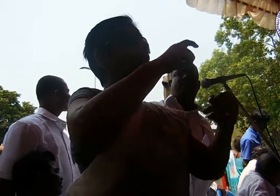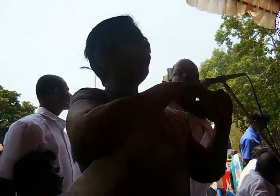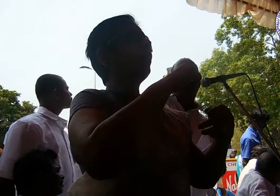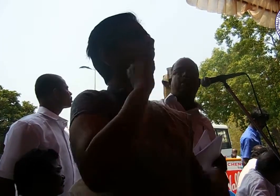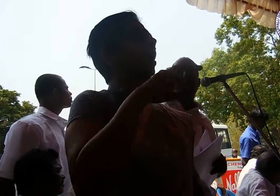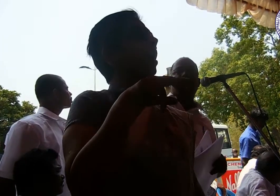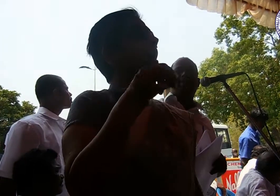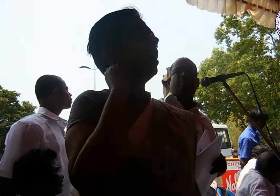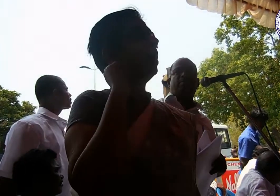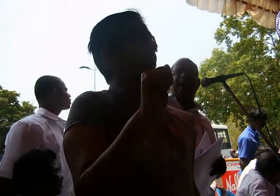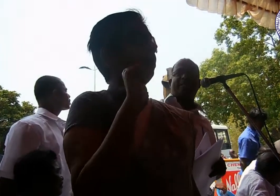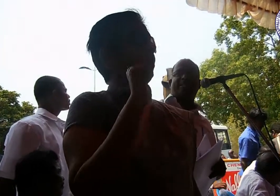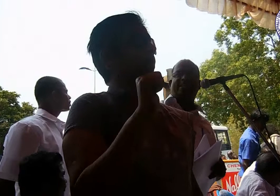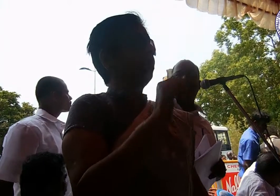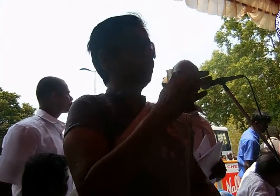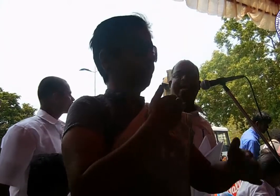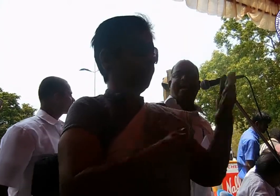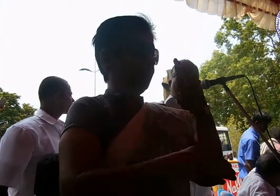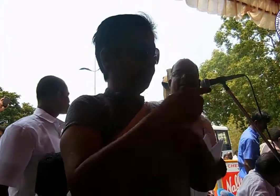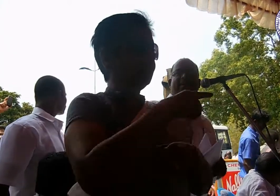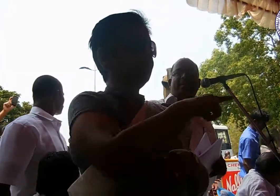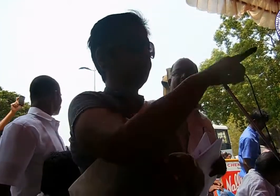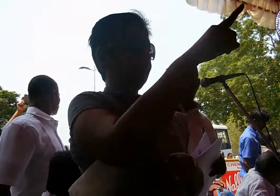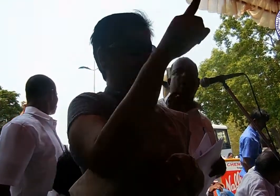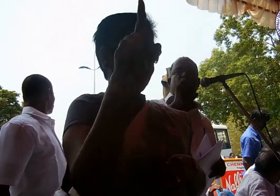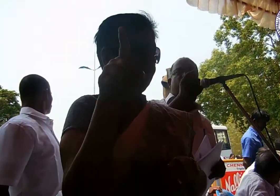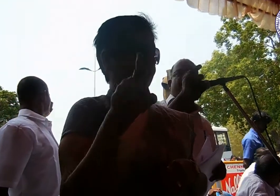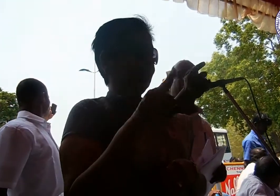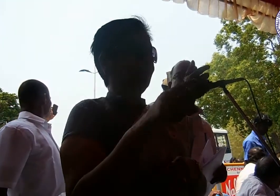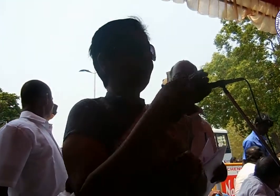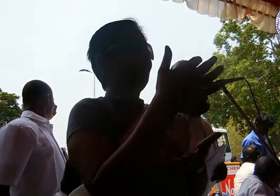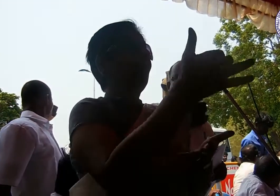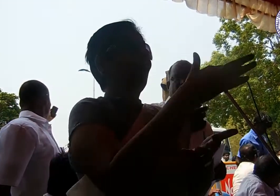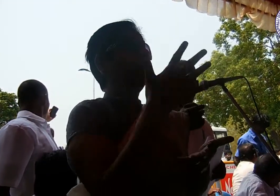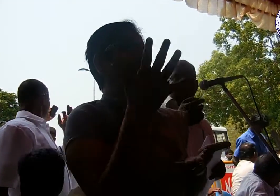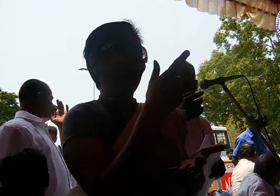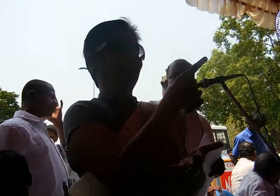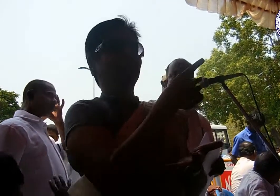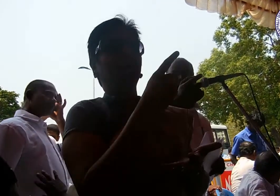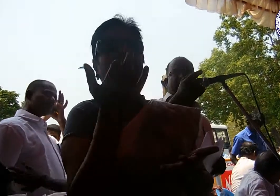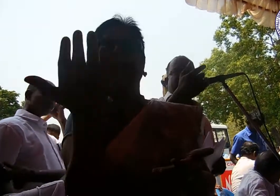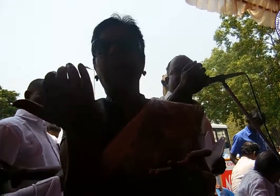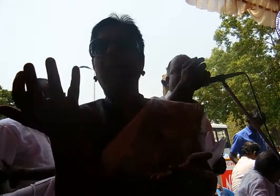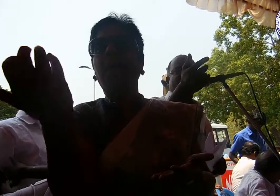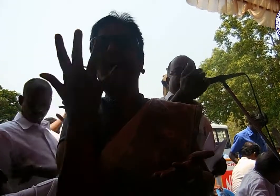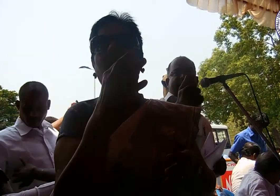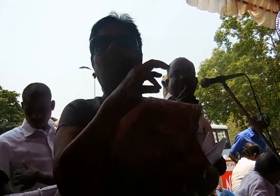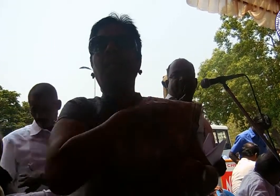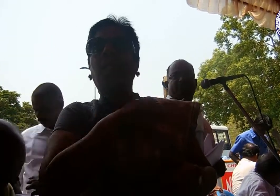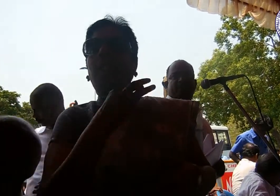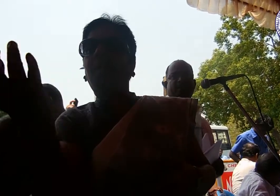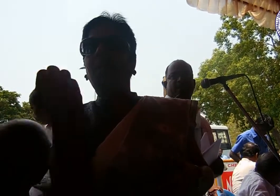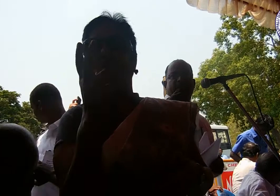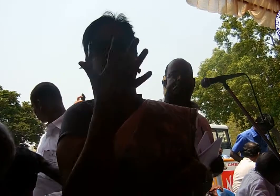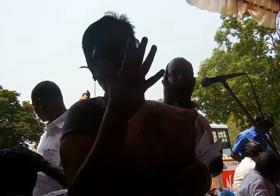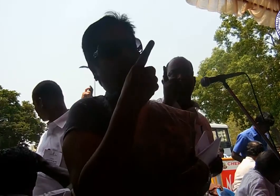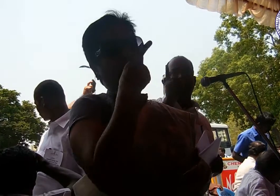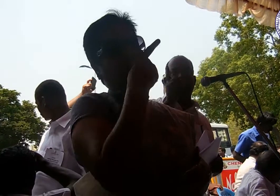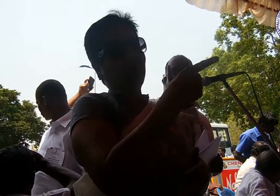காரணம் மாற்றுத்திறனாளிகிட்ட வசூல் பண்ண முடியாது லஞ்சம் வாங்க முடியாது இன்றைக்கு ஒரு